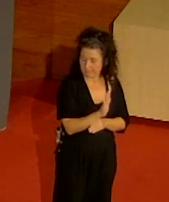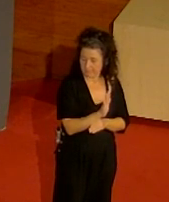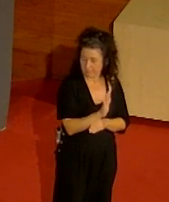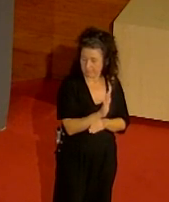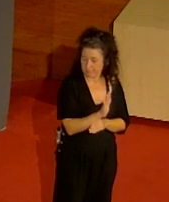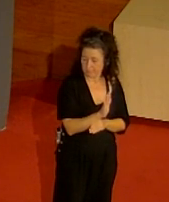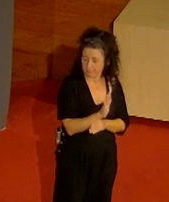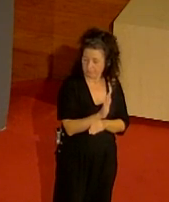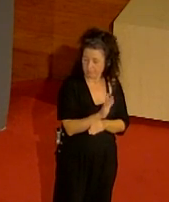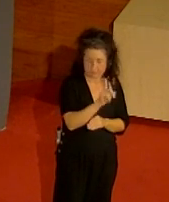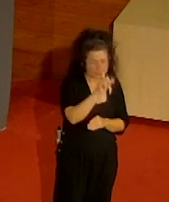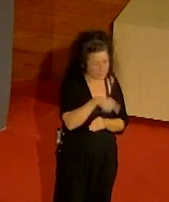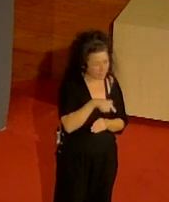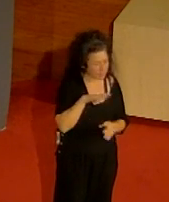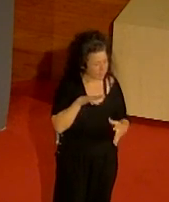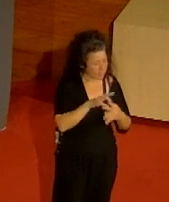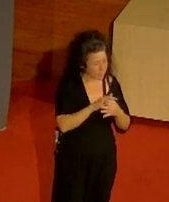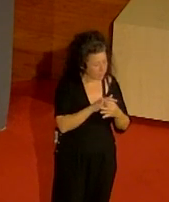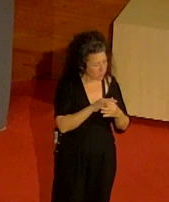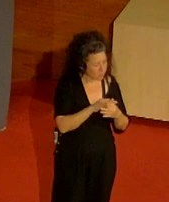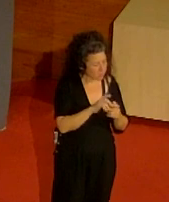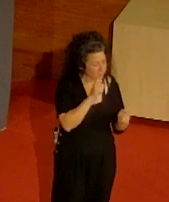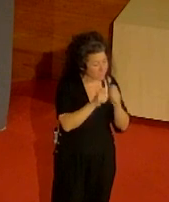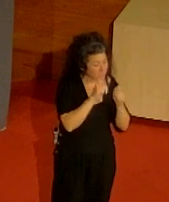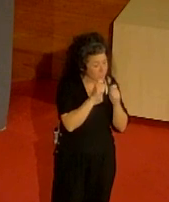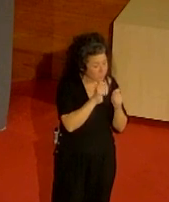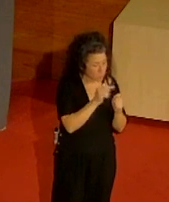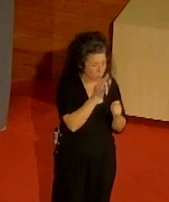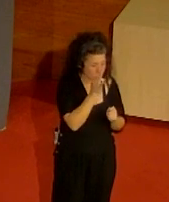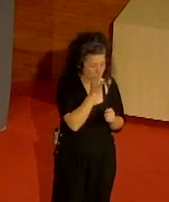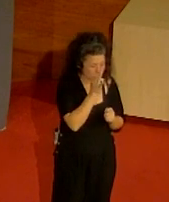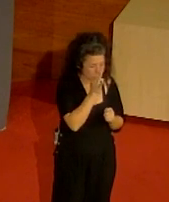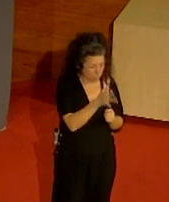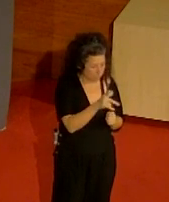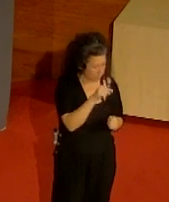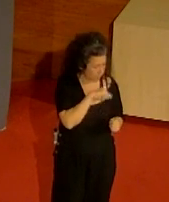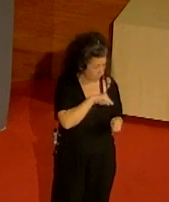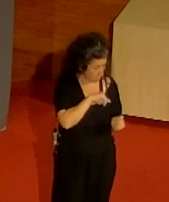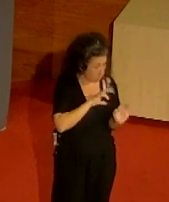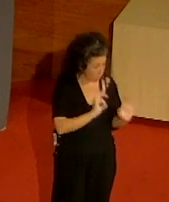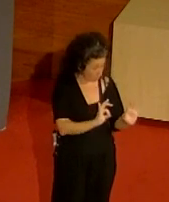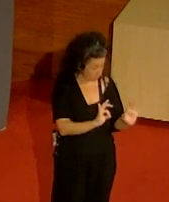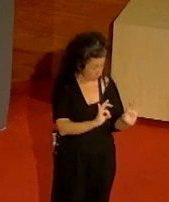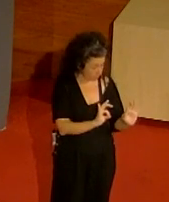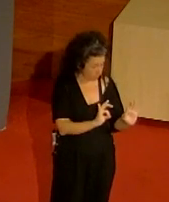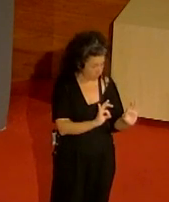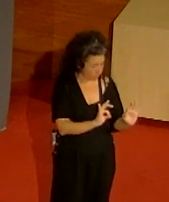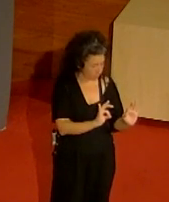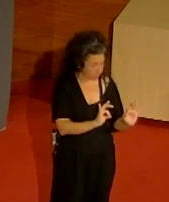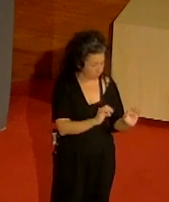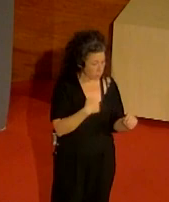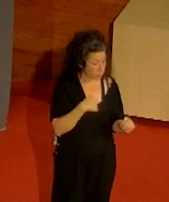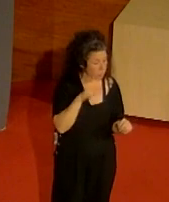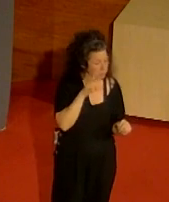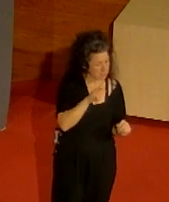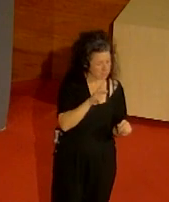también con, yo creo, con un compromiso periodístico, no compromiso moral, sino compromiso puramente deontológico. Y es que cuando tú ves una realidad que es